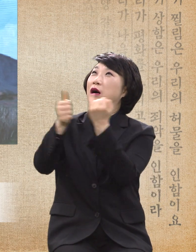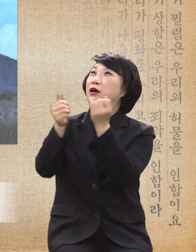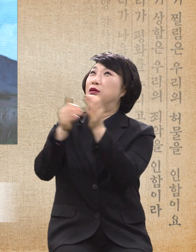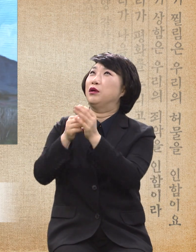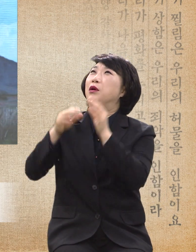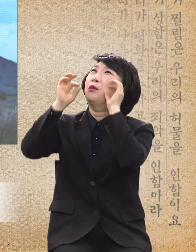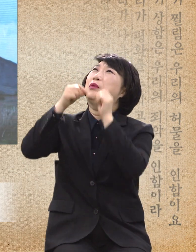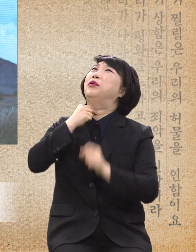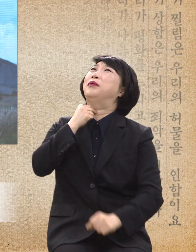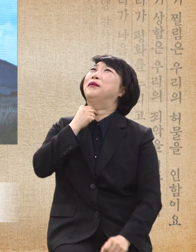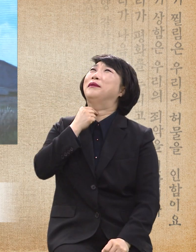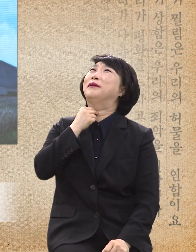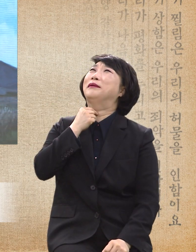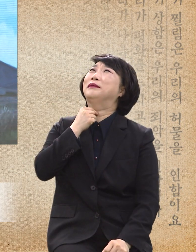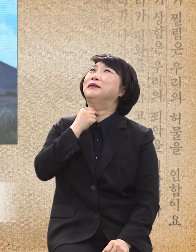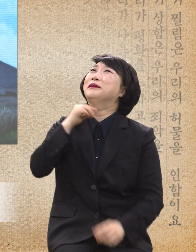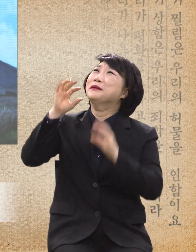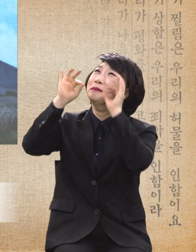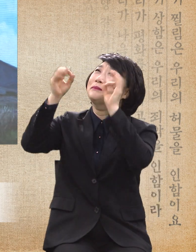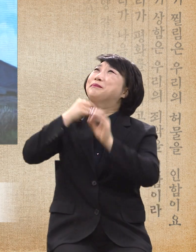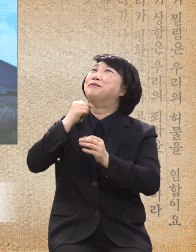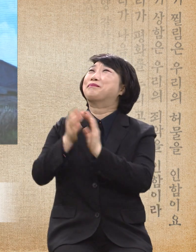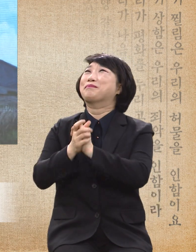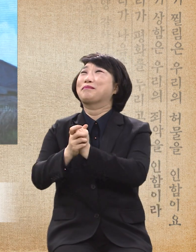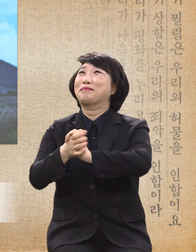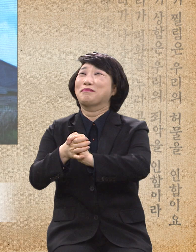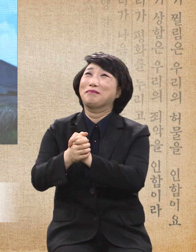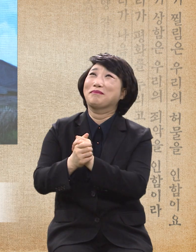싶지. 보고 싶어.